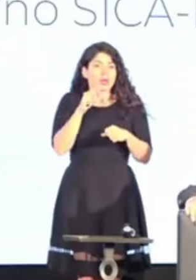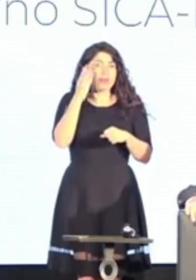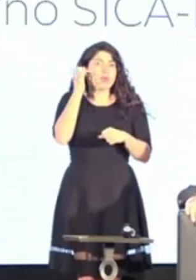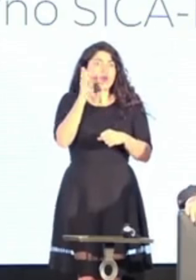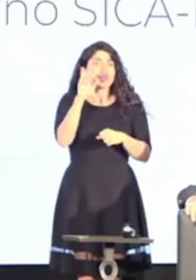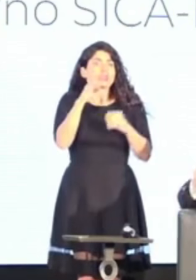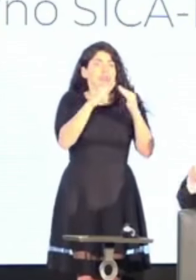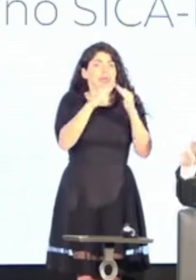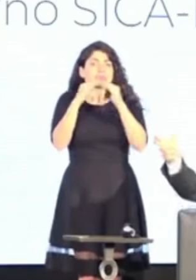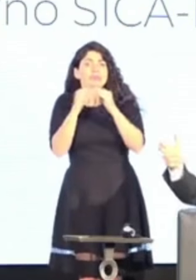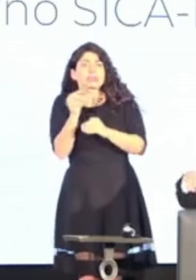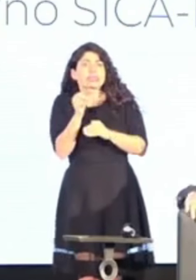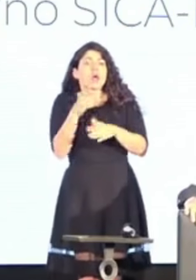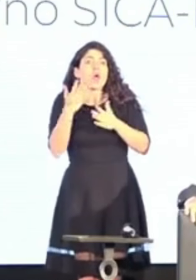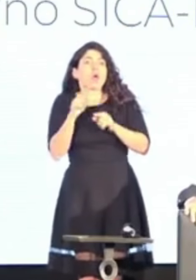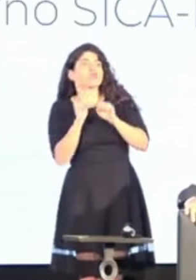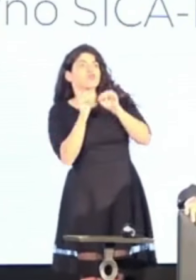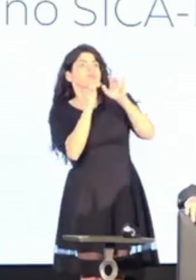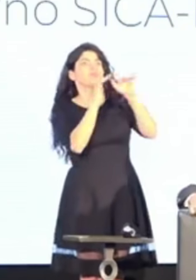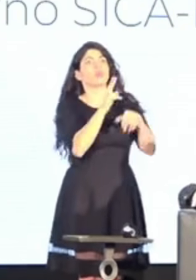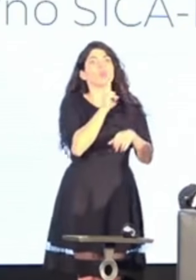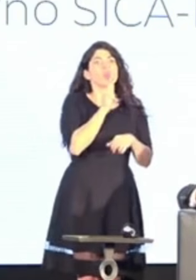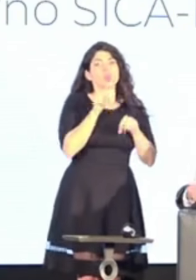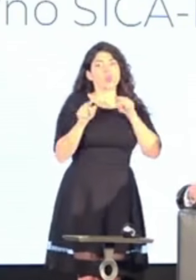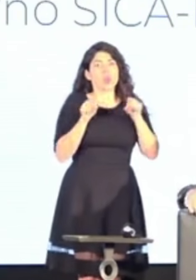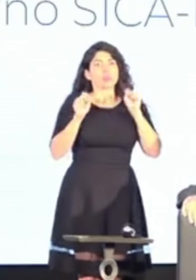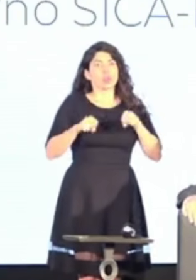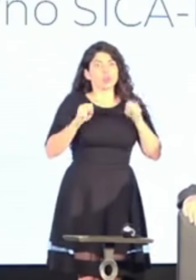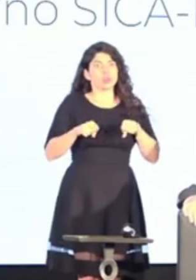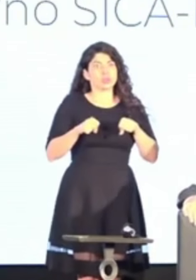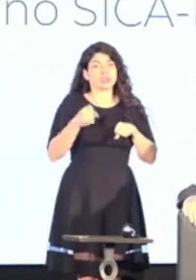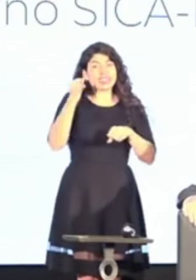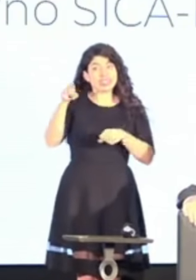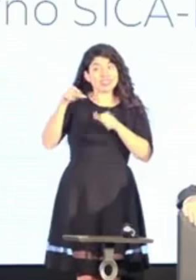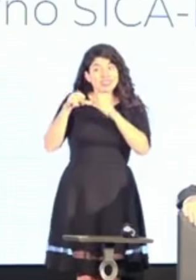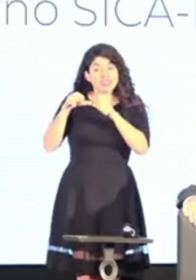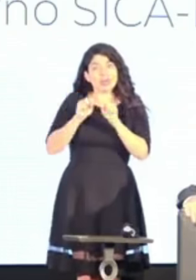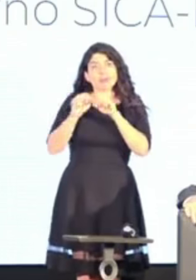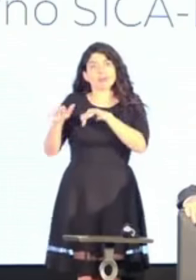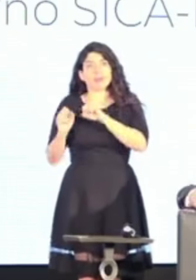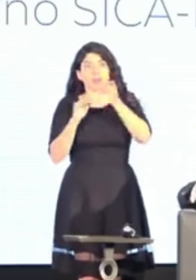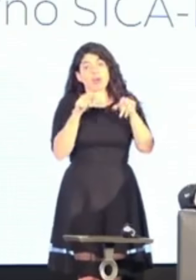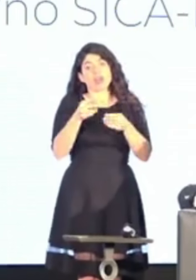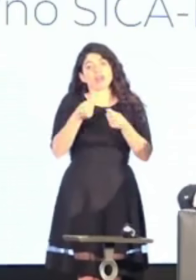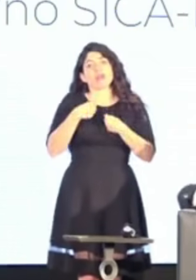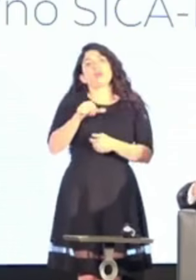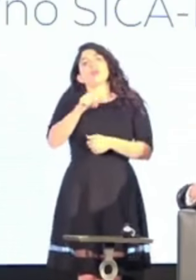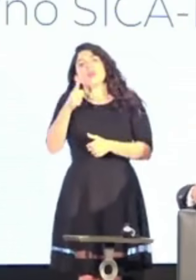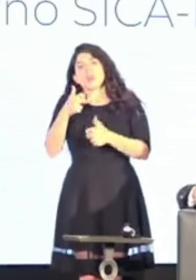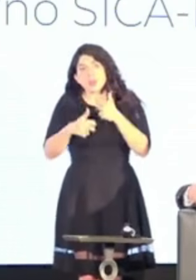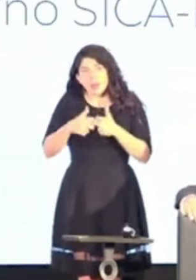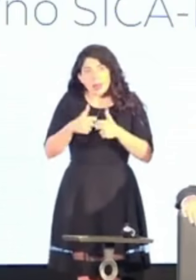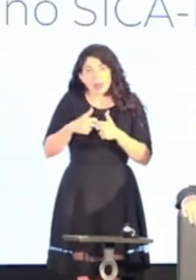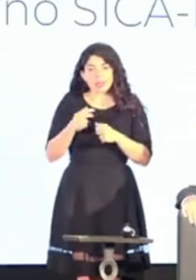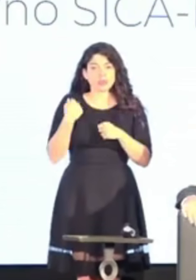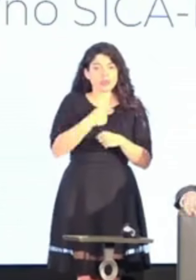país más próximo, u Honduras, y eso trae otras consecuencias, en lo cual